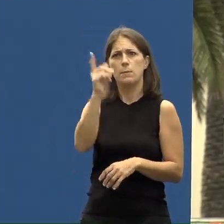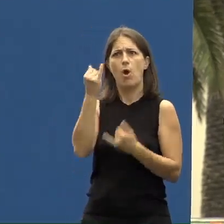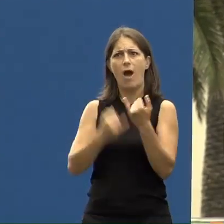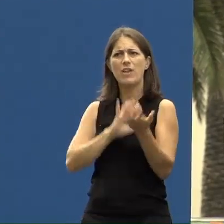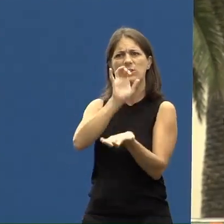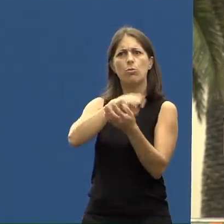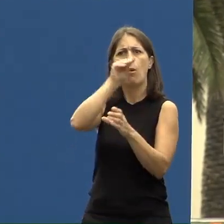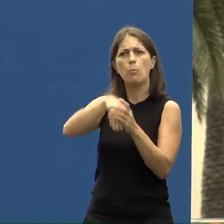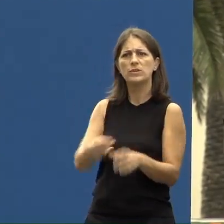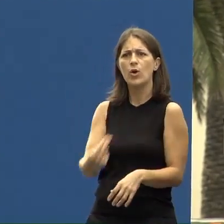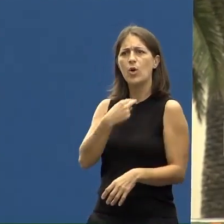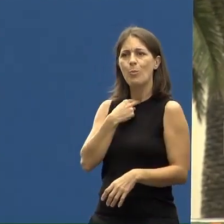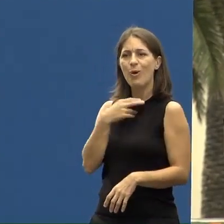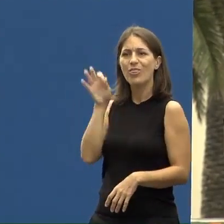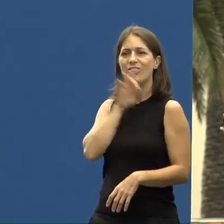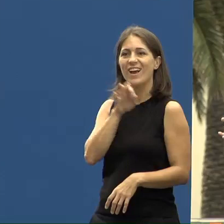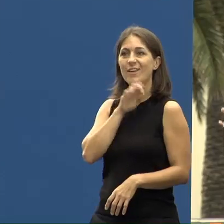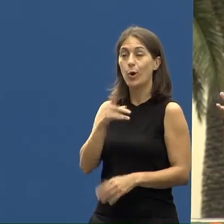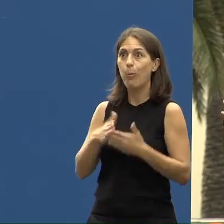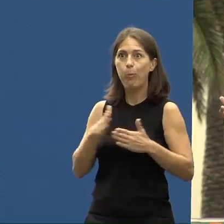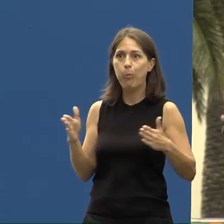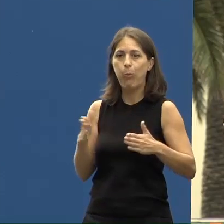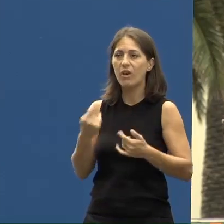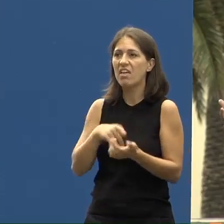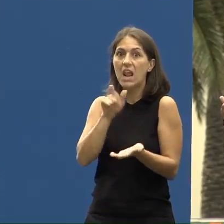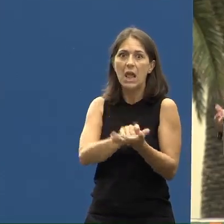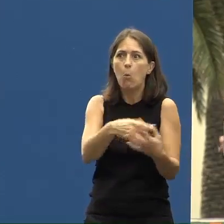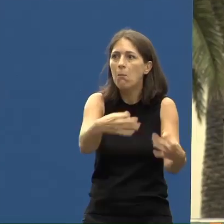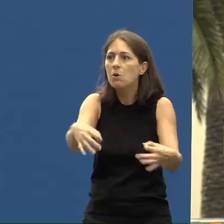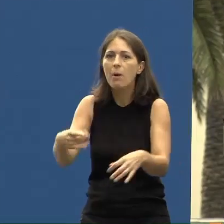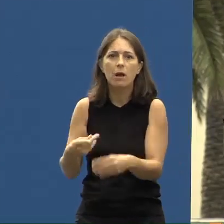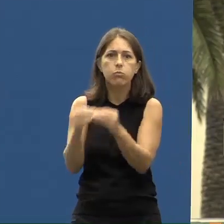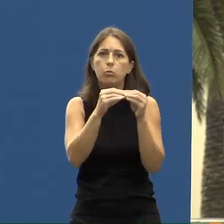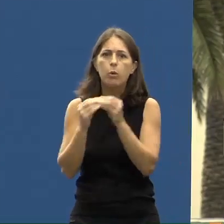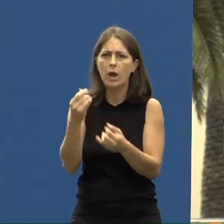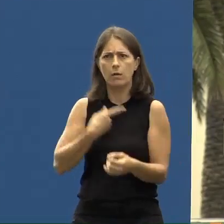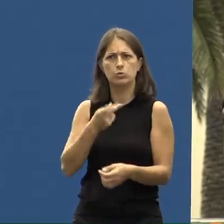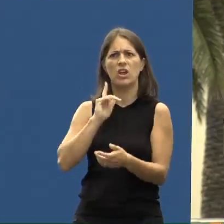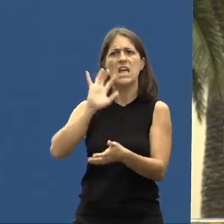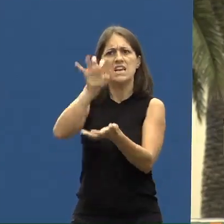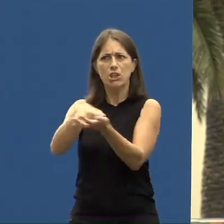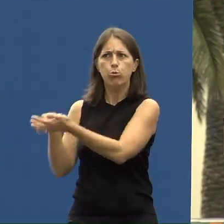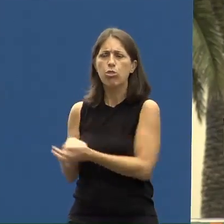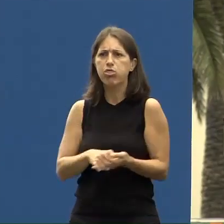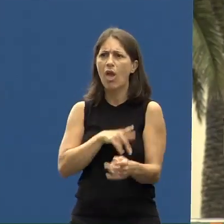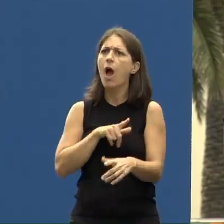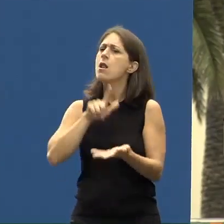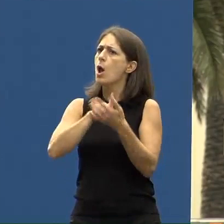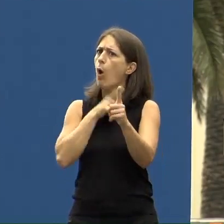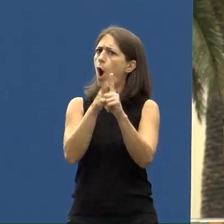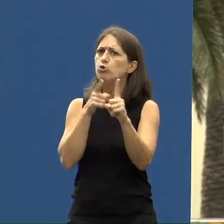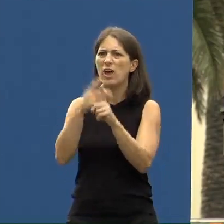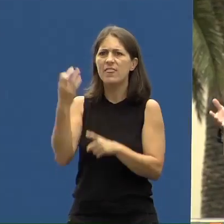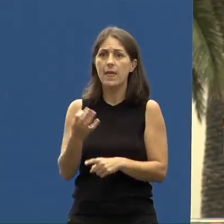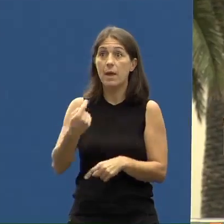nunha institución oficial, reivindicando que o que era a lingua do común, o que era a lingua da xente, tiña que ser a lingua das institucións, e igual reivindicamos hoxe que o que